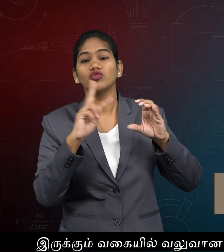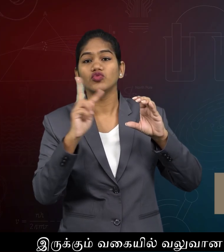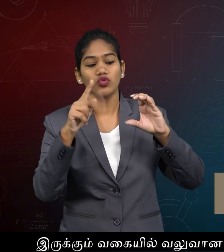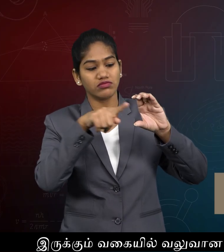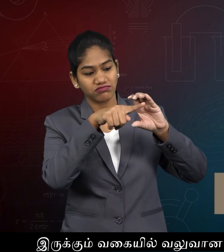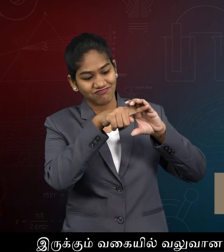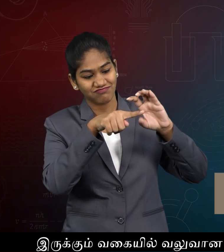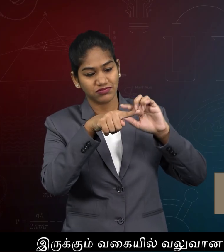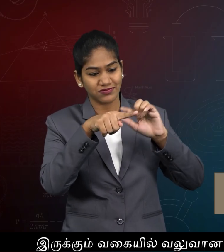காந்தத்தை வைக்கவும்.